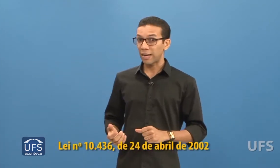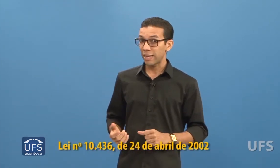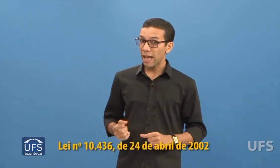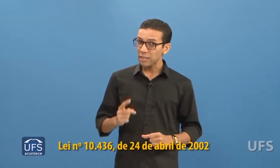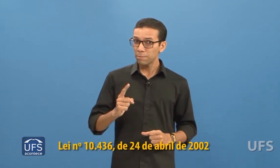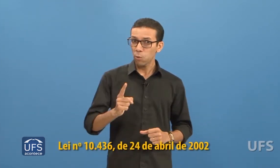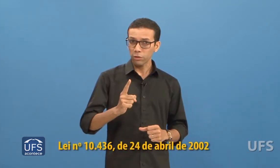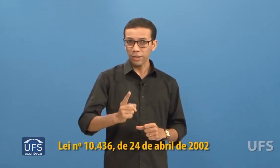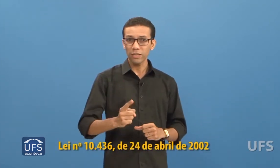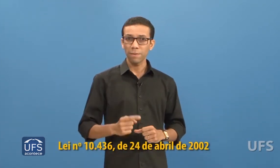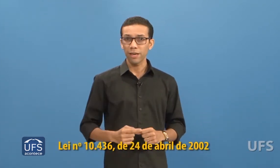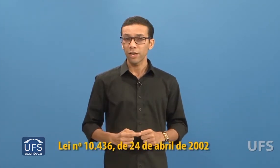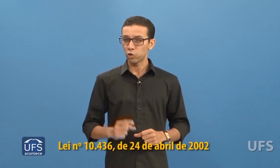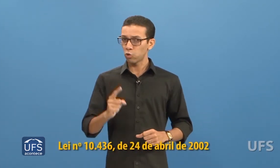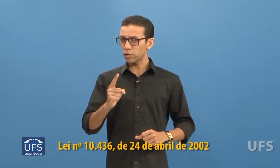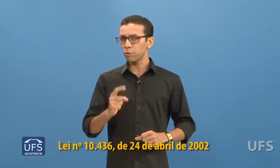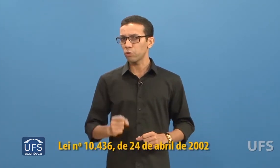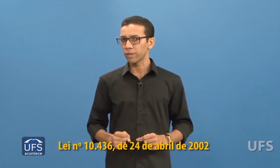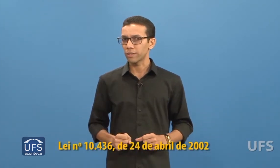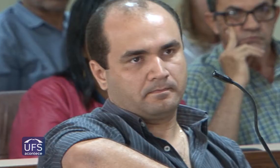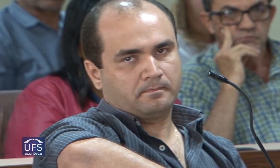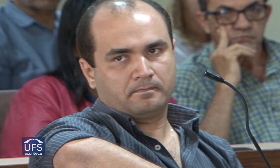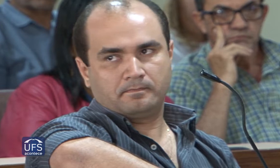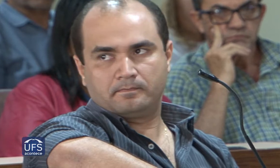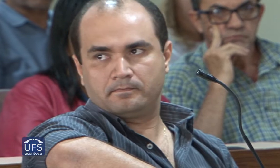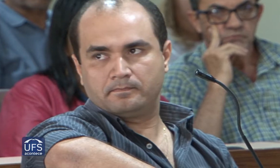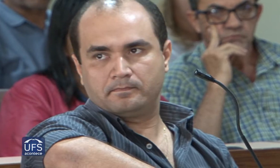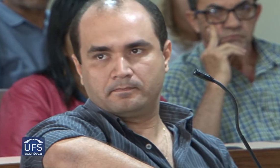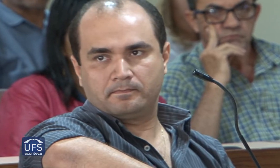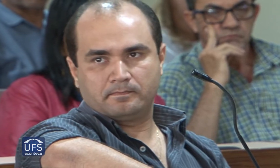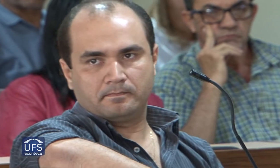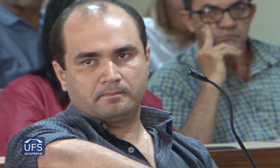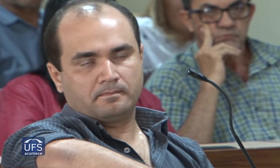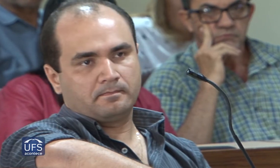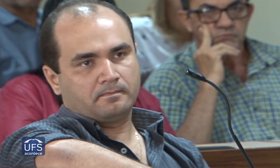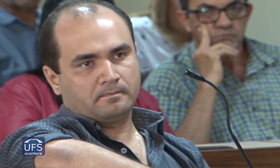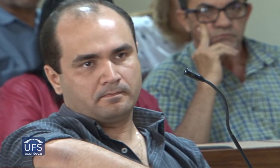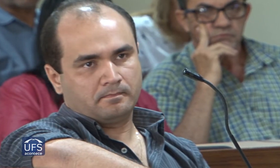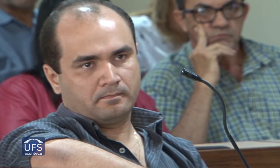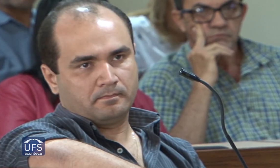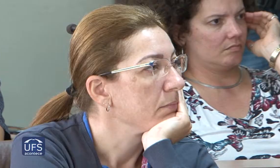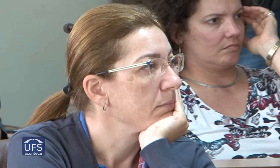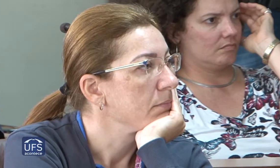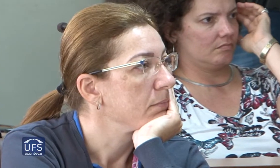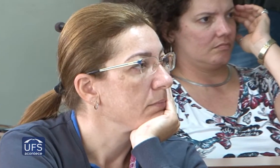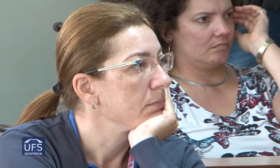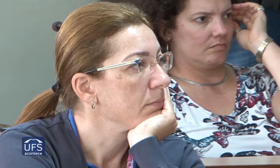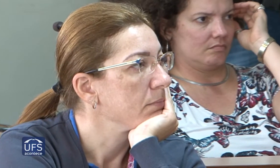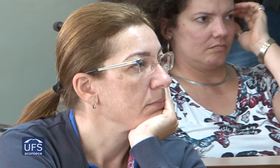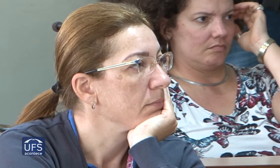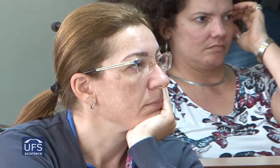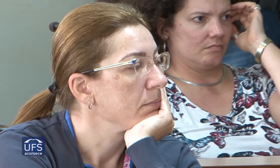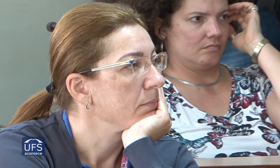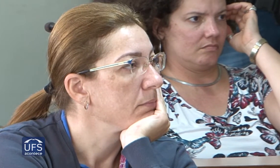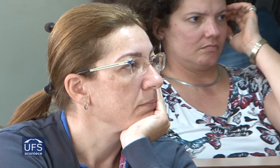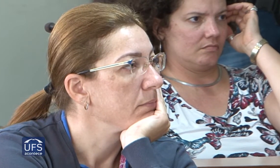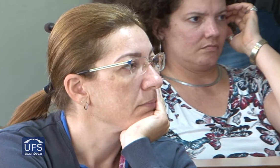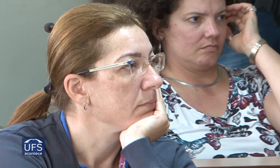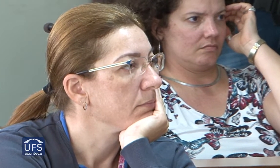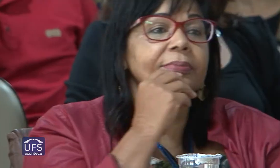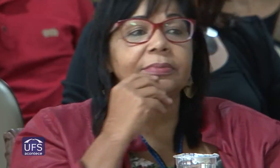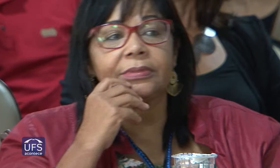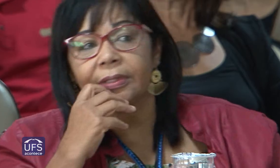amparada pela Lei 10.436, de 2002, e pelo Decreto 5.626 de 2005, dois